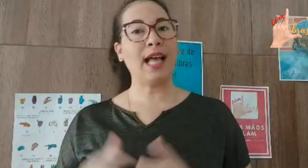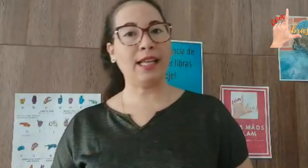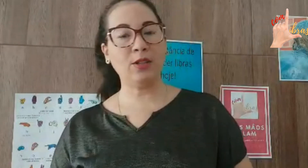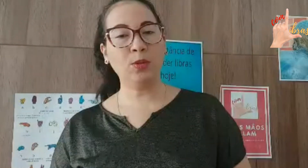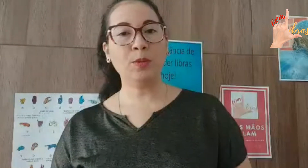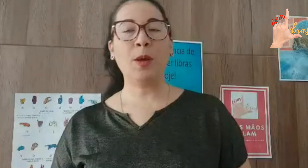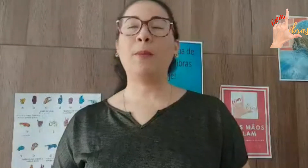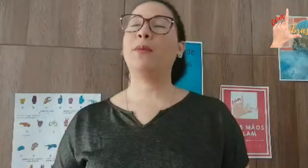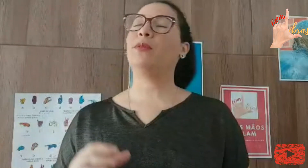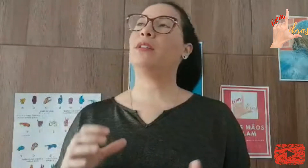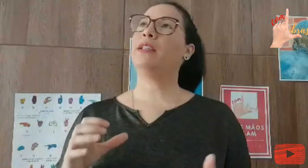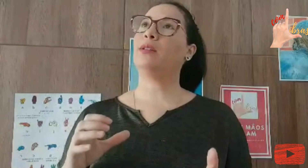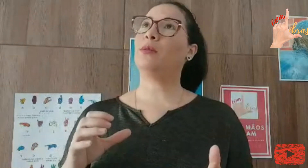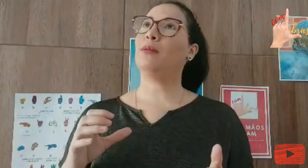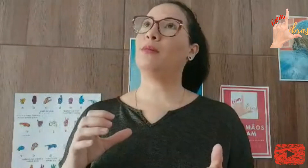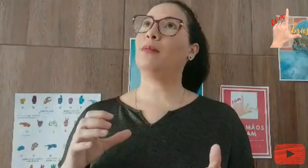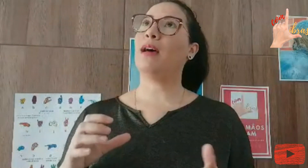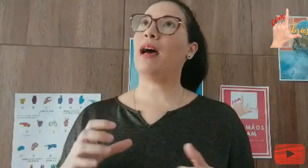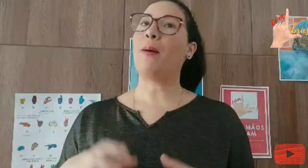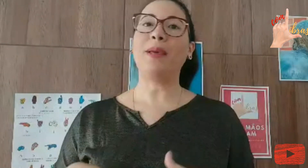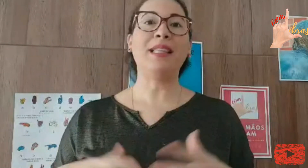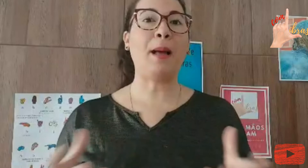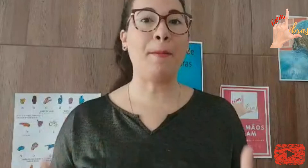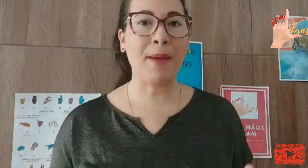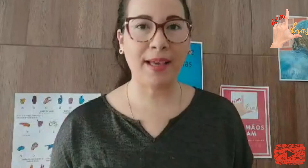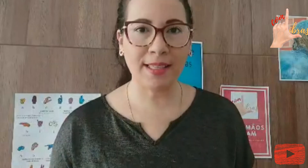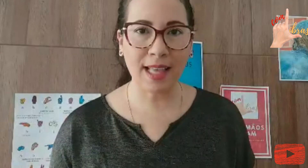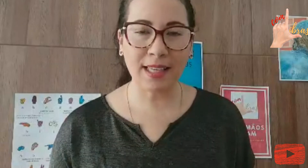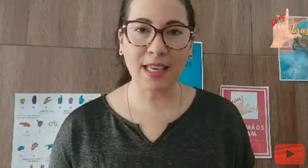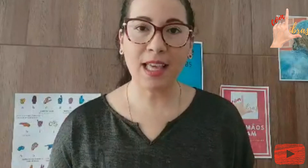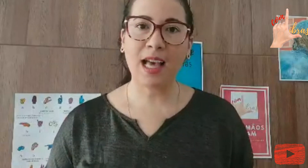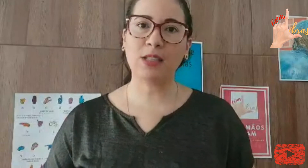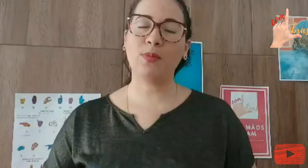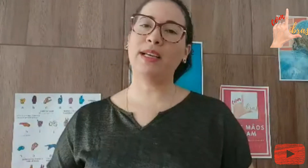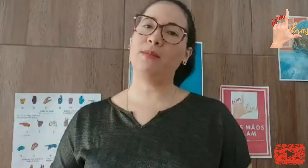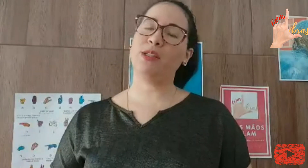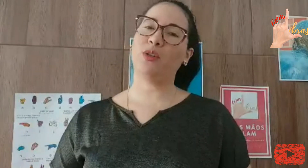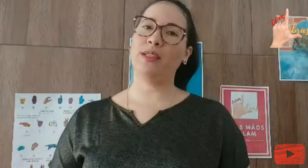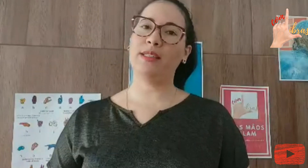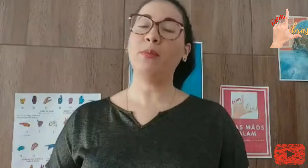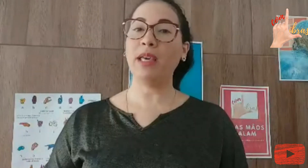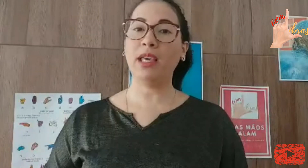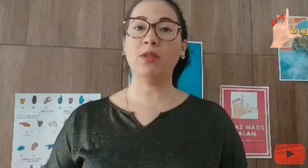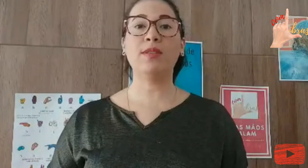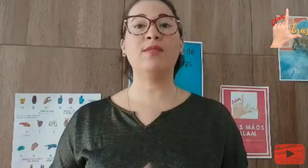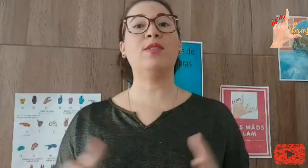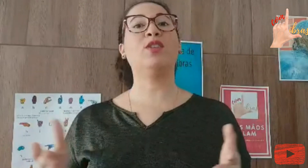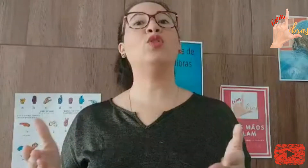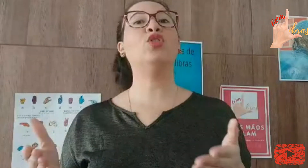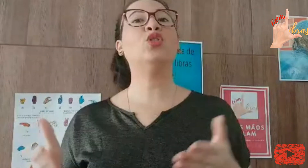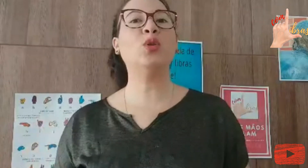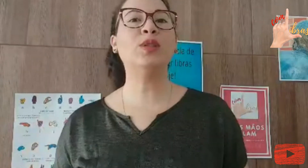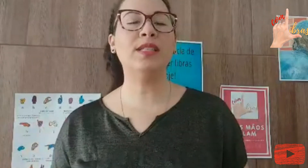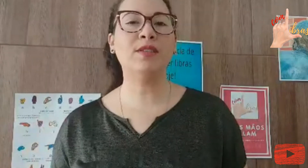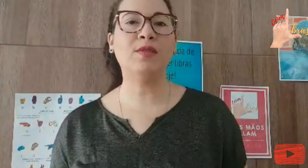gostado, podendo aumentar mais aí a sua gama de conhecimento. Se você gostou desse